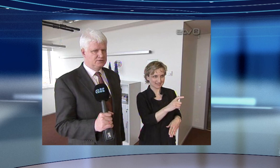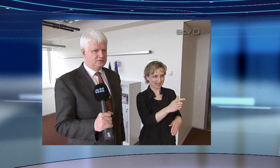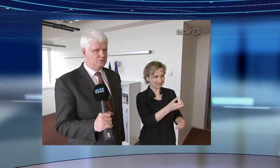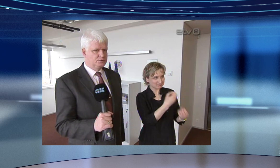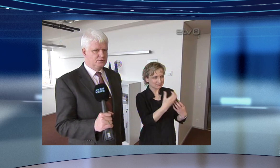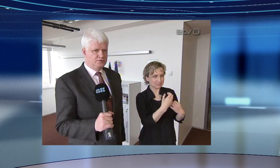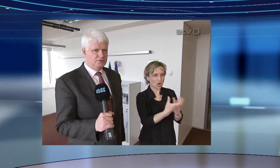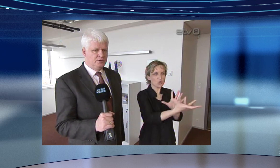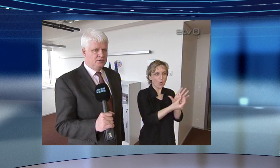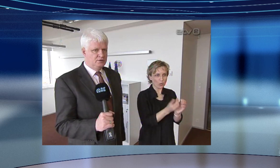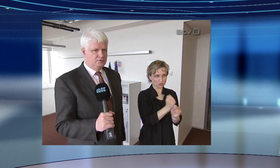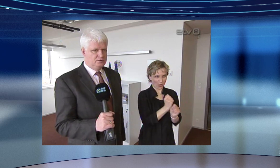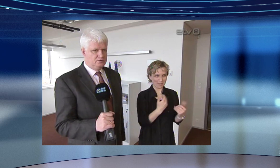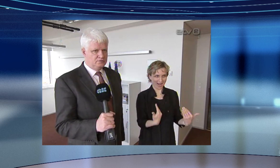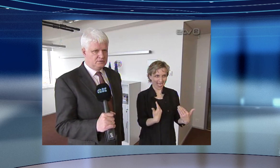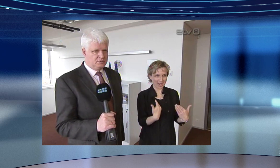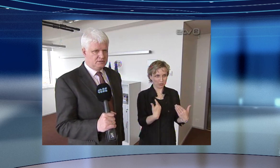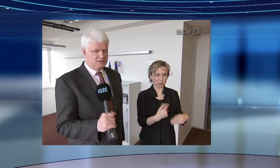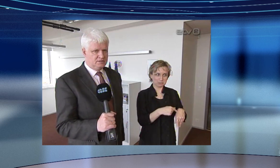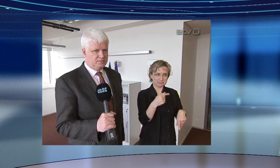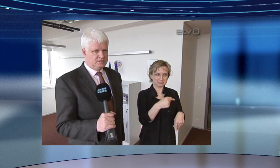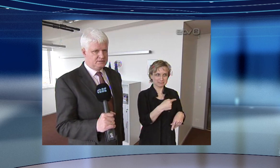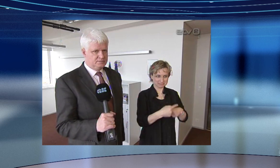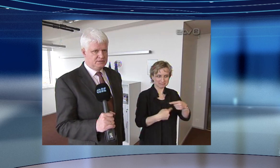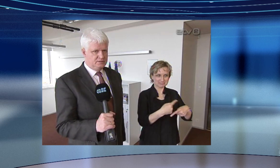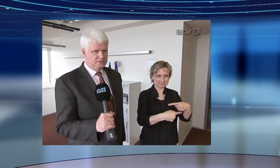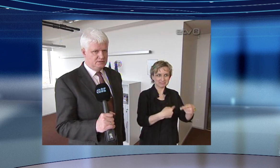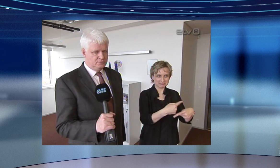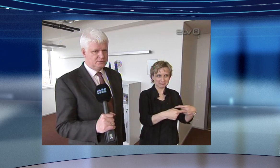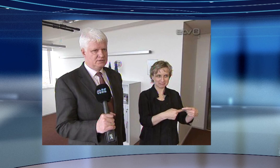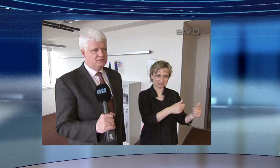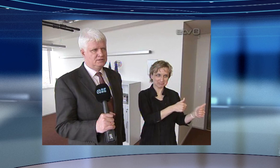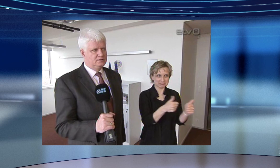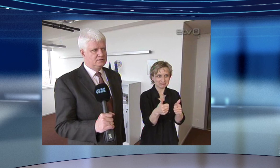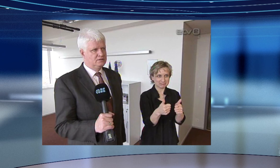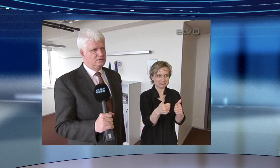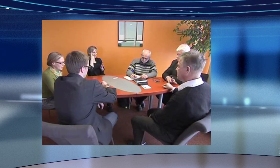see koostöö on olnud ka täna päris tõhus.